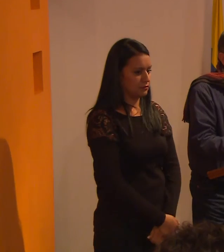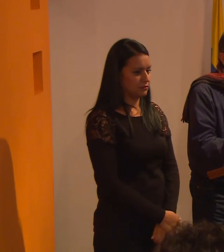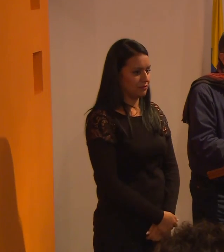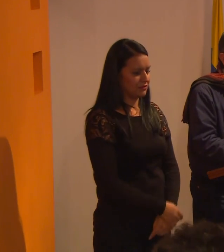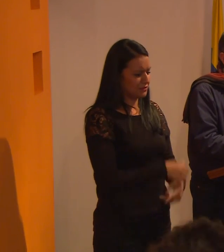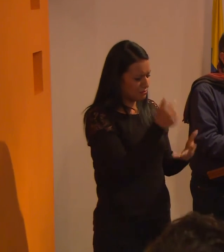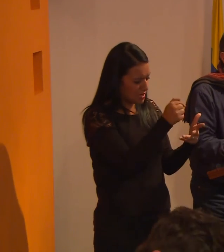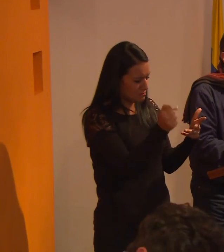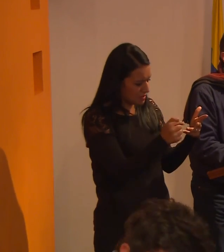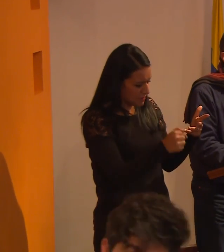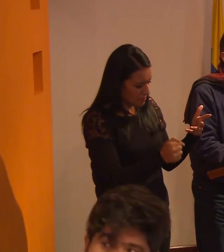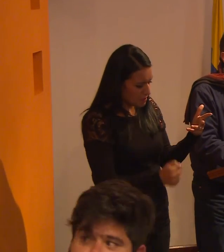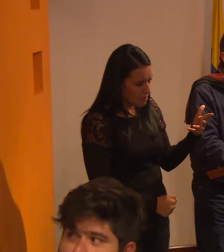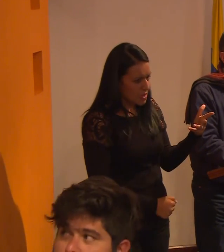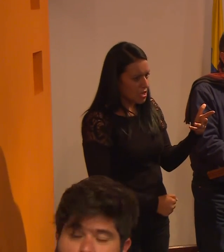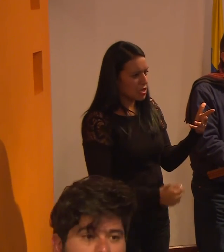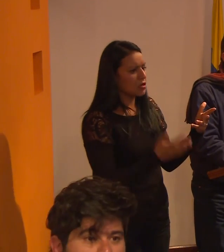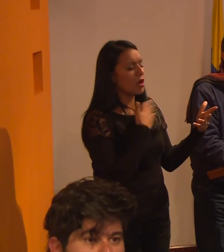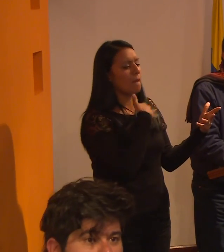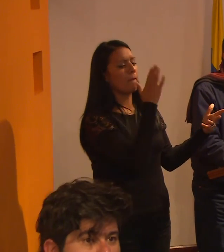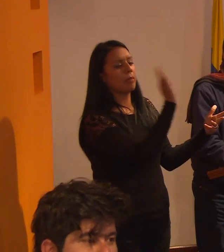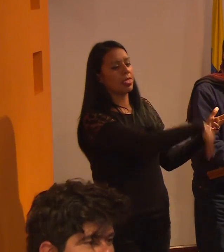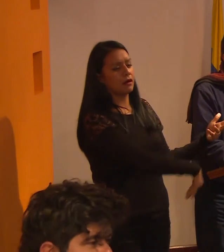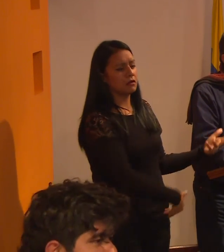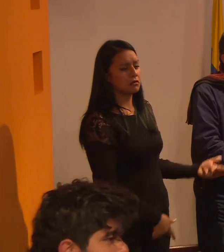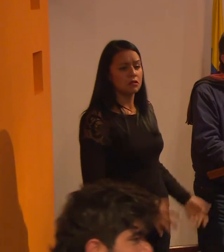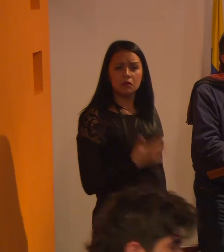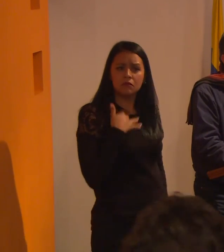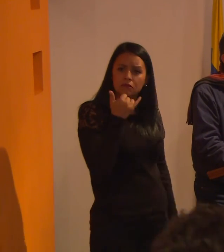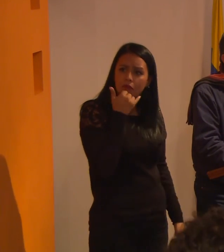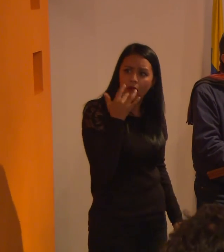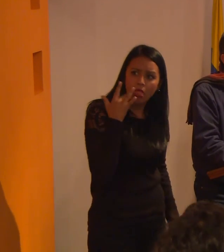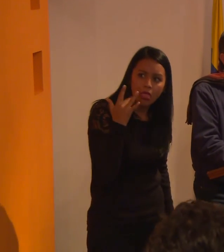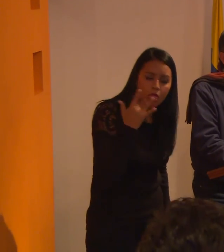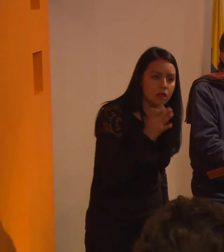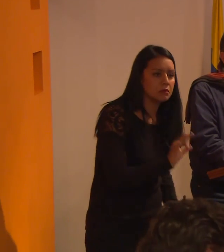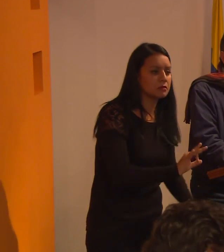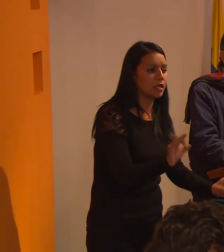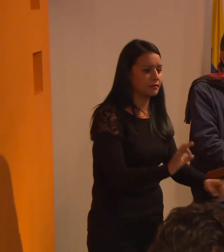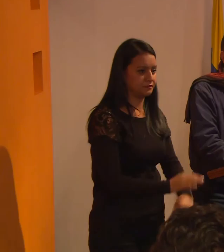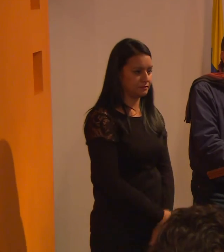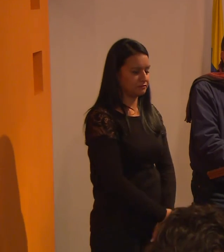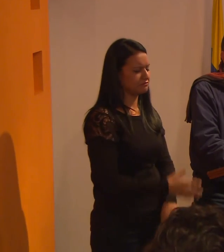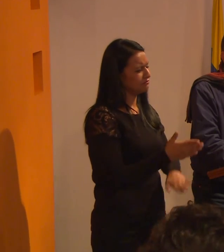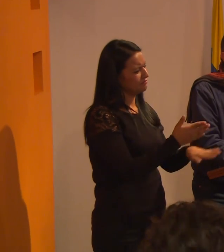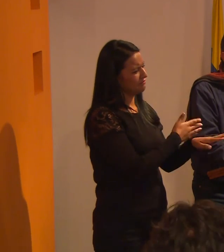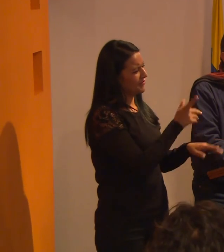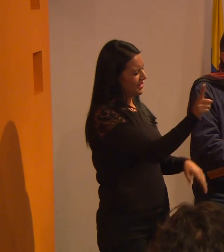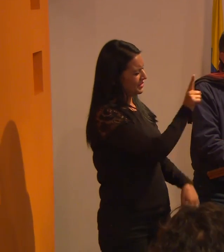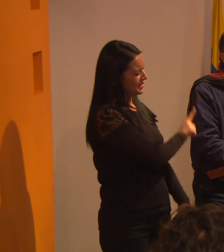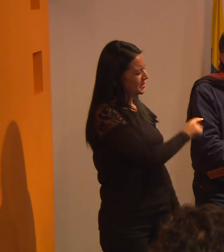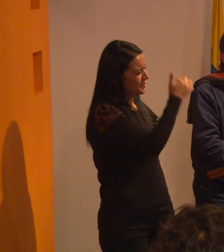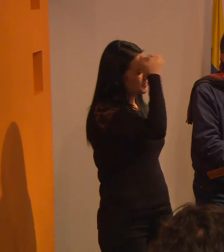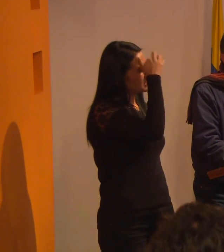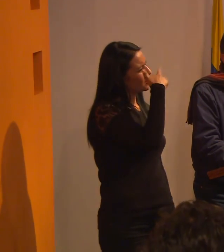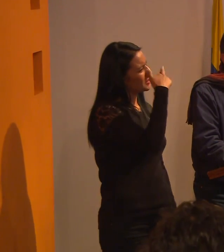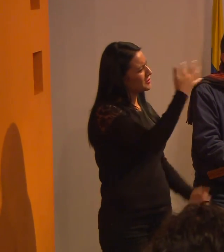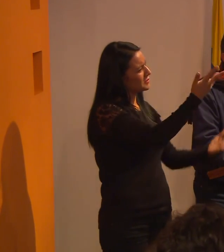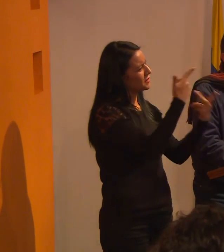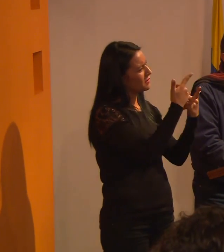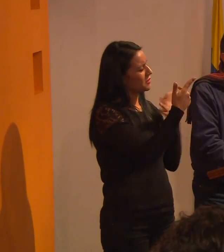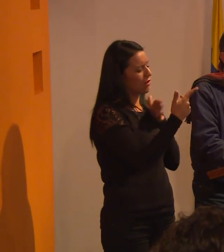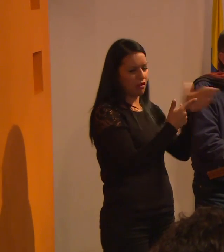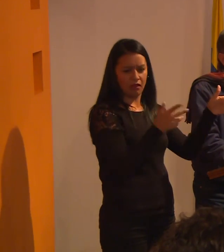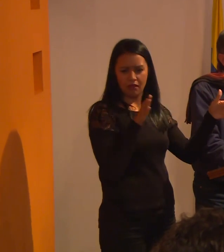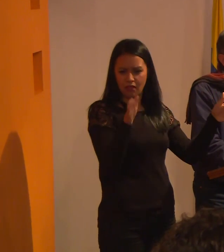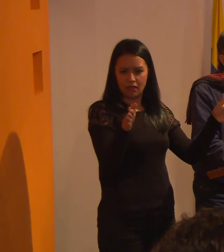Y todas esas cosas se pasan por la faja y no pasa nada. escuchando a Renan, yo diría, uno tendría dos vías.